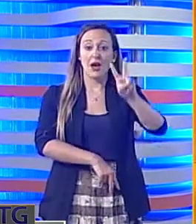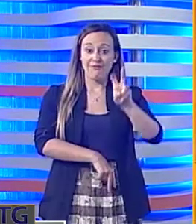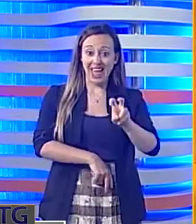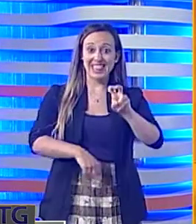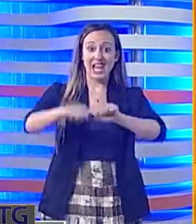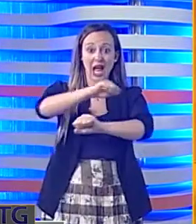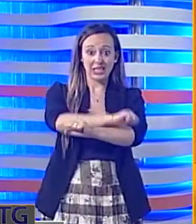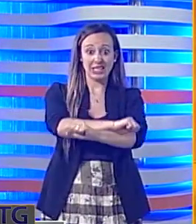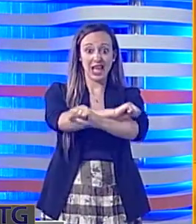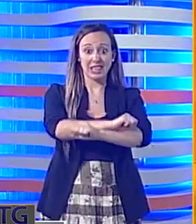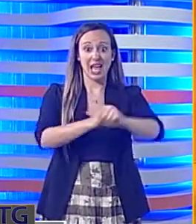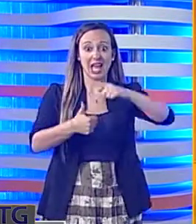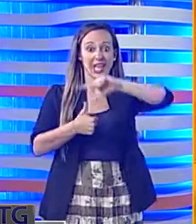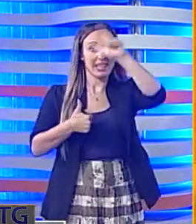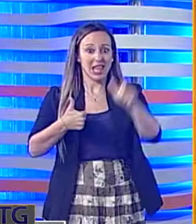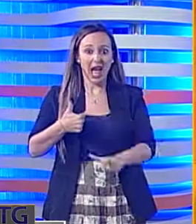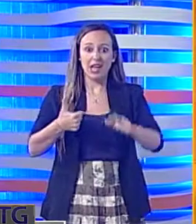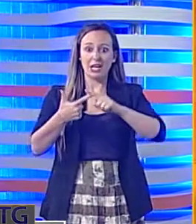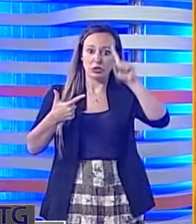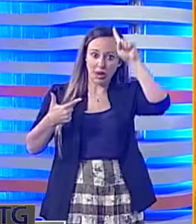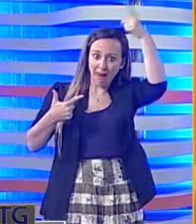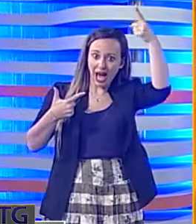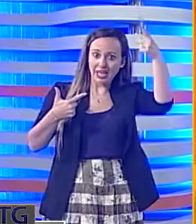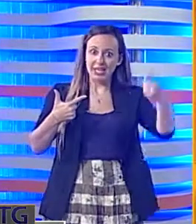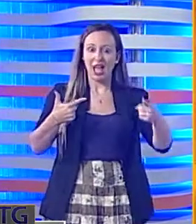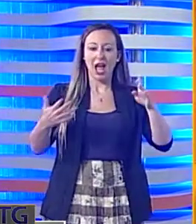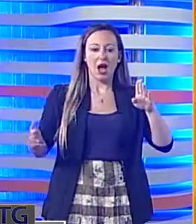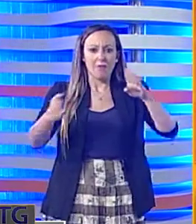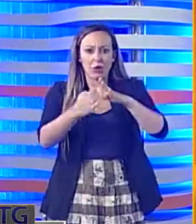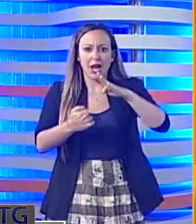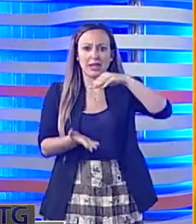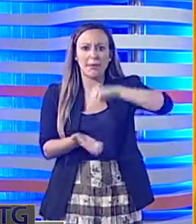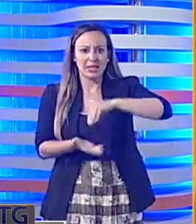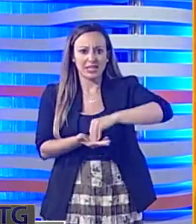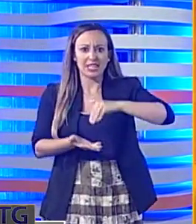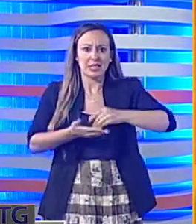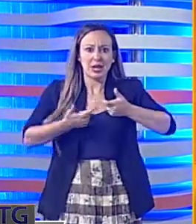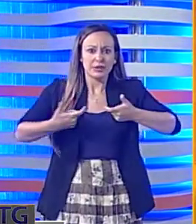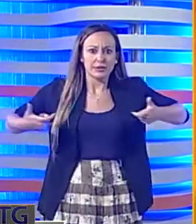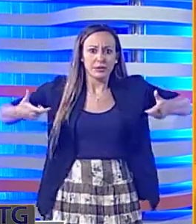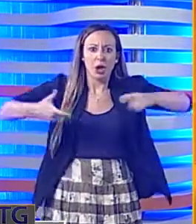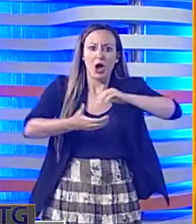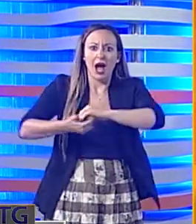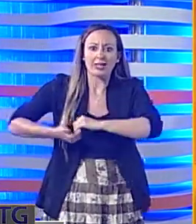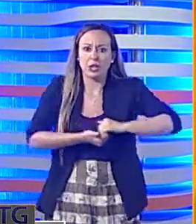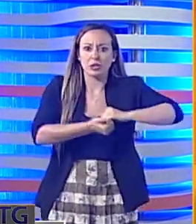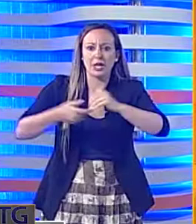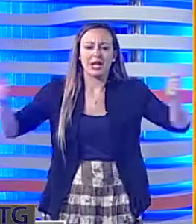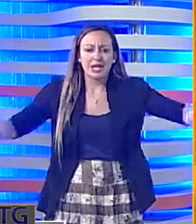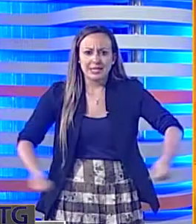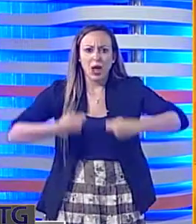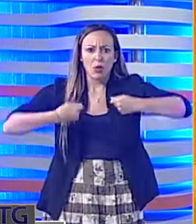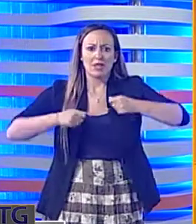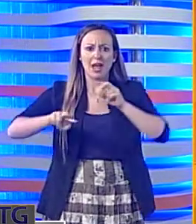Cominciamo subito questa nuova edizione parlandovi di un'operazione che ha coinvolto un asse, quello tra l'Italia